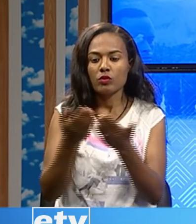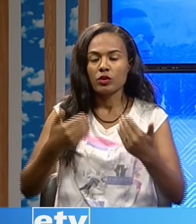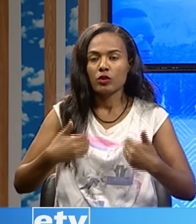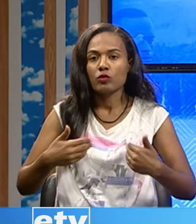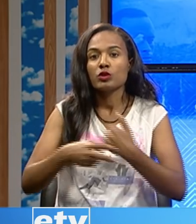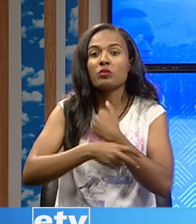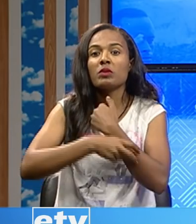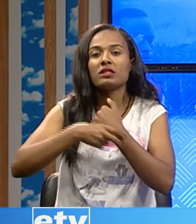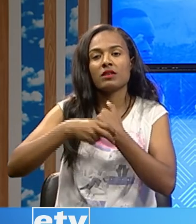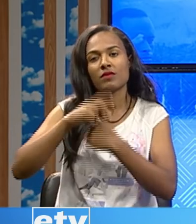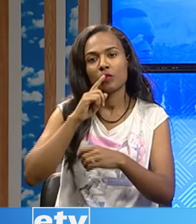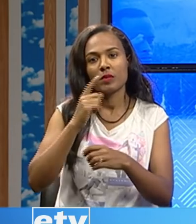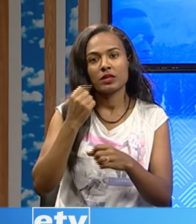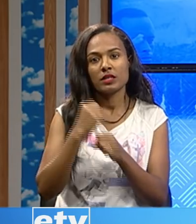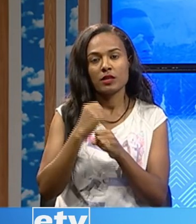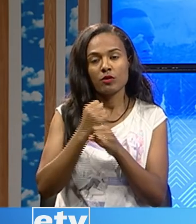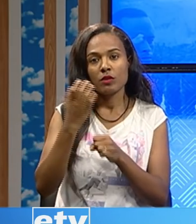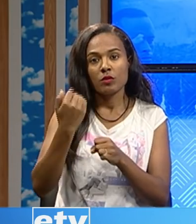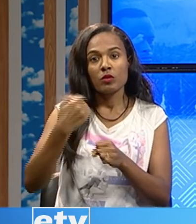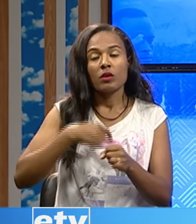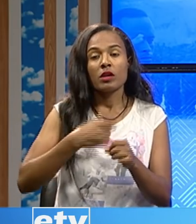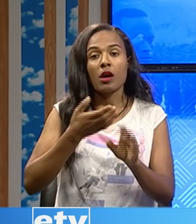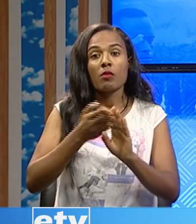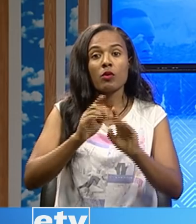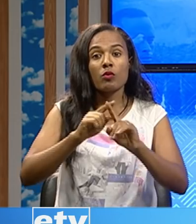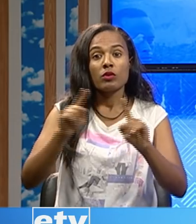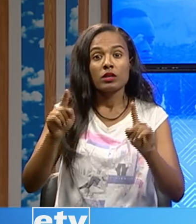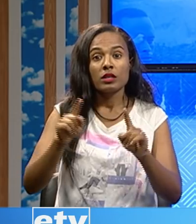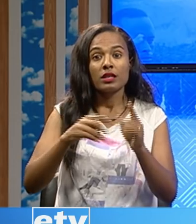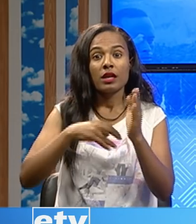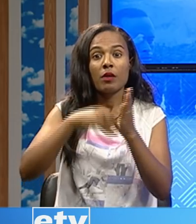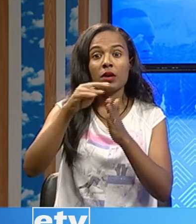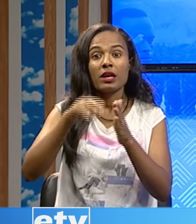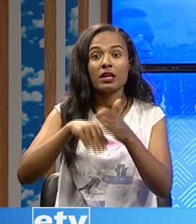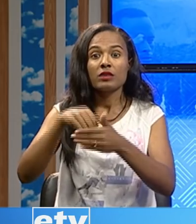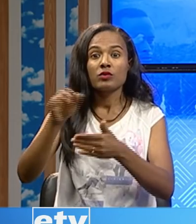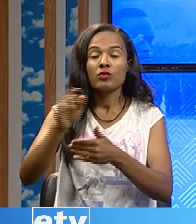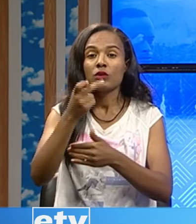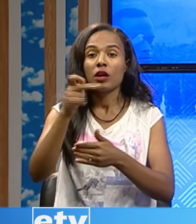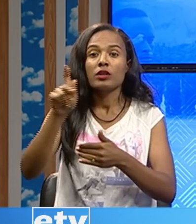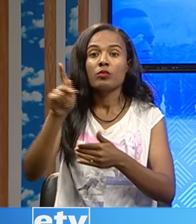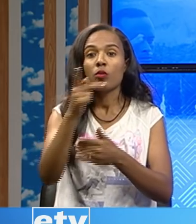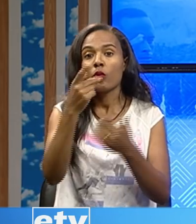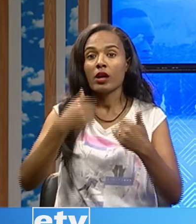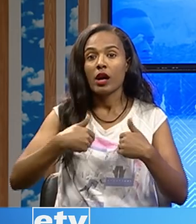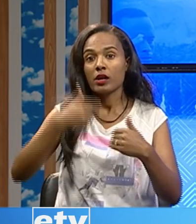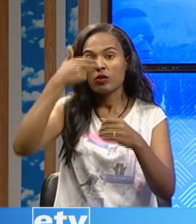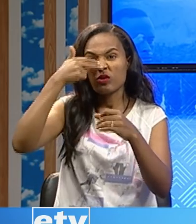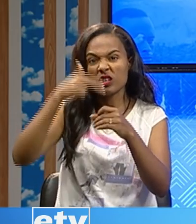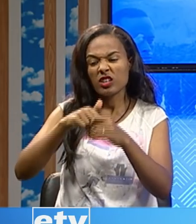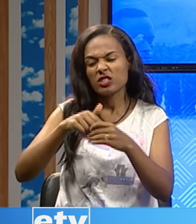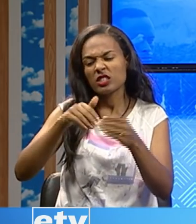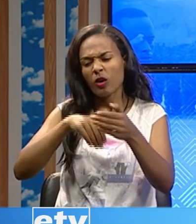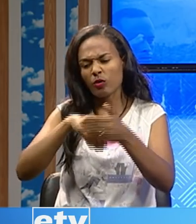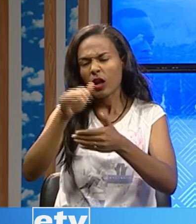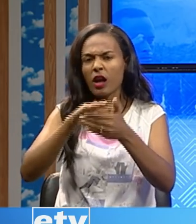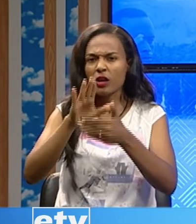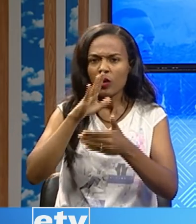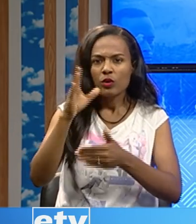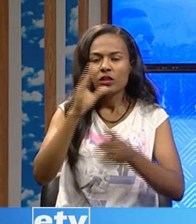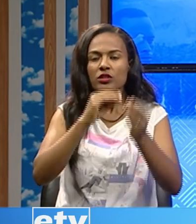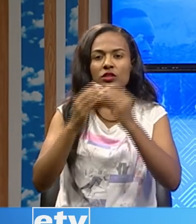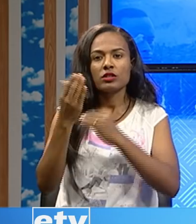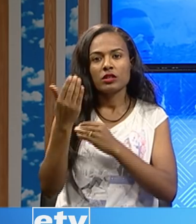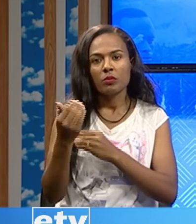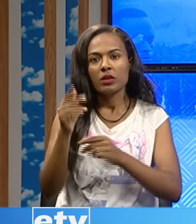ነው በእኛ ሳይድ ግን ከመቅለይ ስንወጣ ዲፖ ያለው ነዳጅ እናውጣ ጭቅጭቅ ነበር እናውጣ